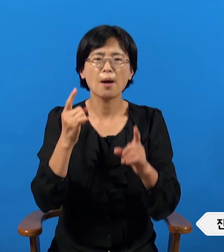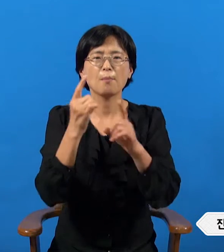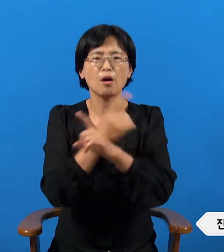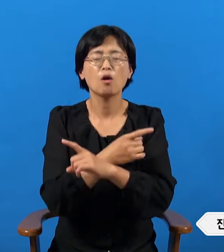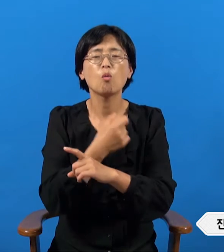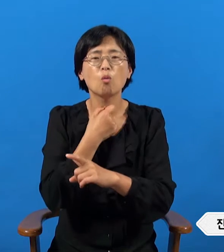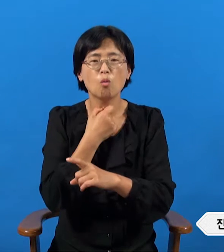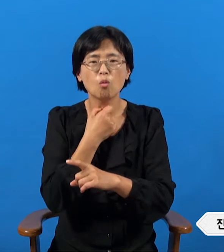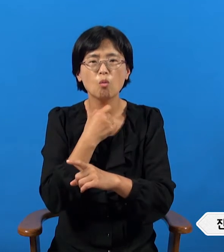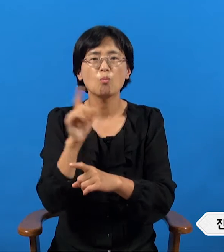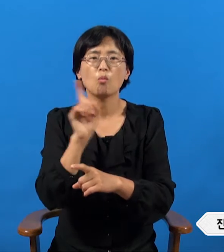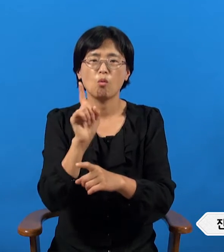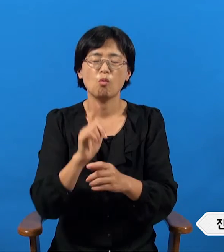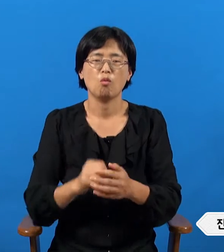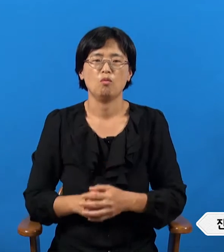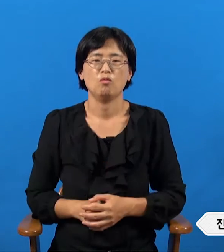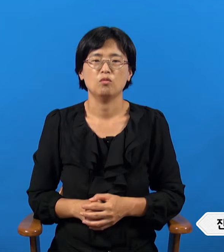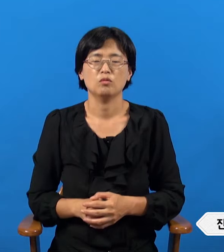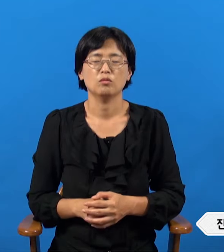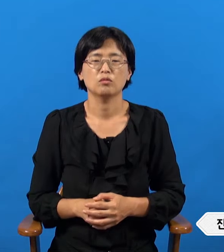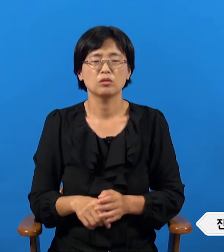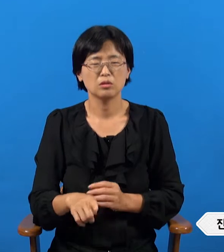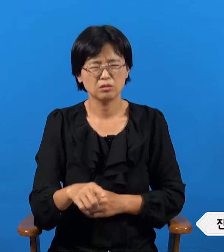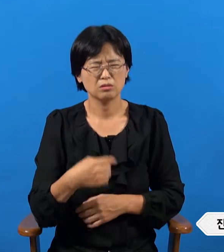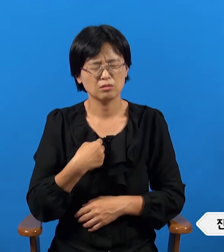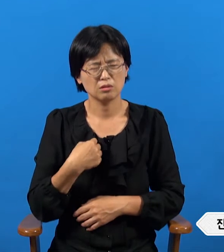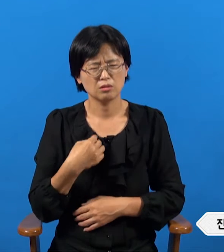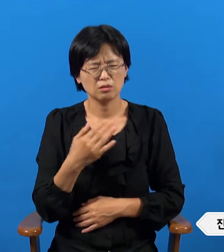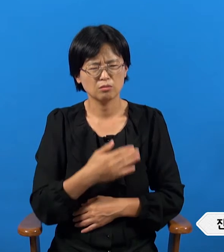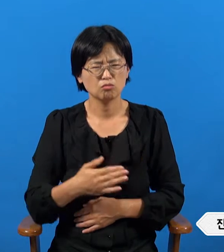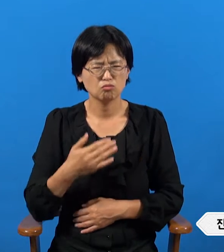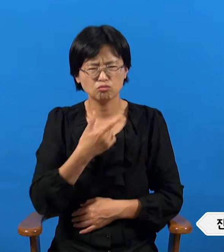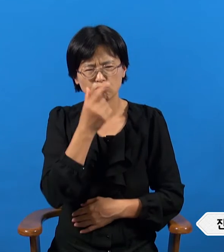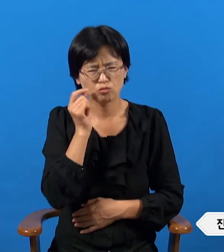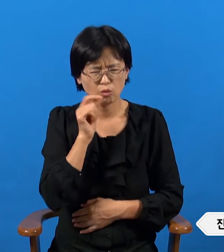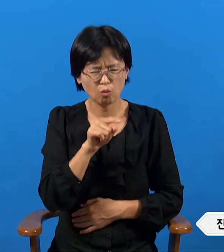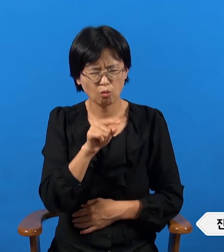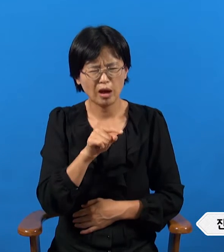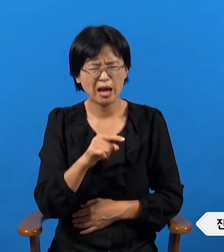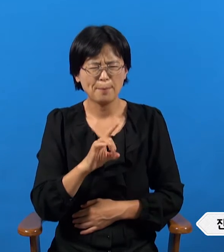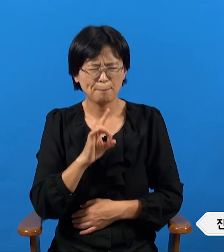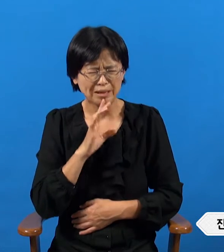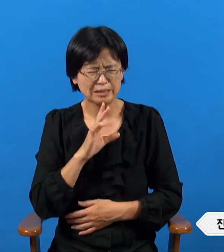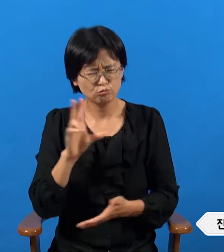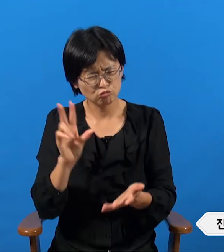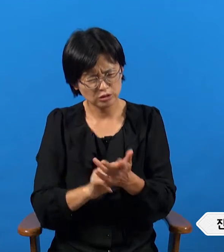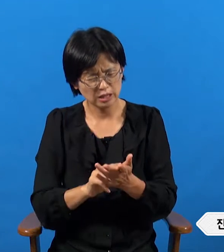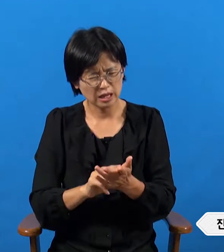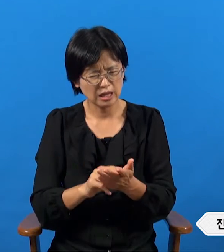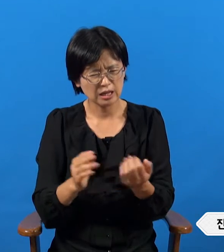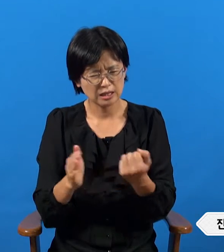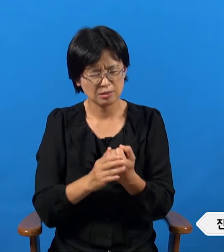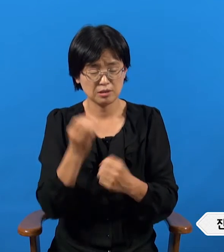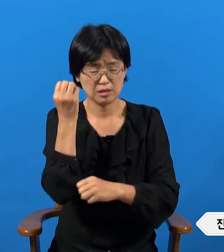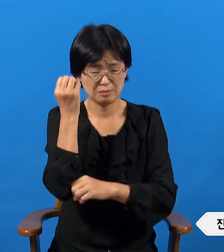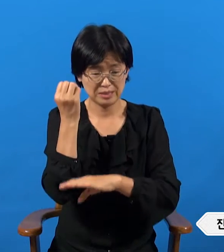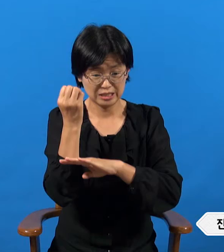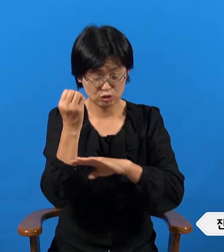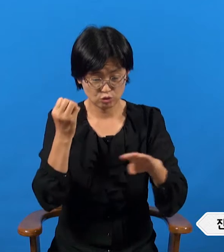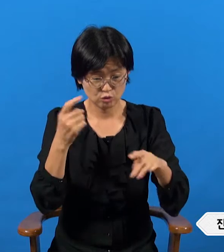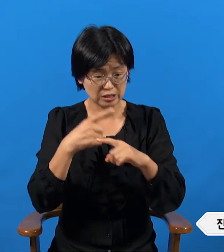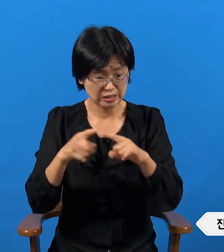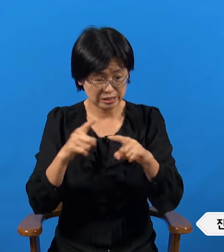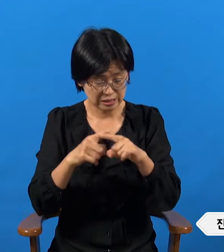부분이 있다면 어떤 부분입니까? 그것 때문에 나의 모습 가운데 나를 향한 판단의